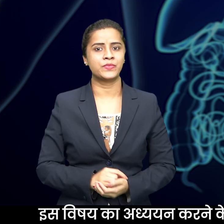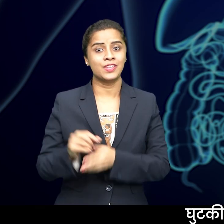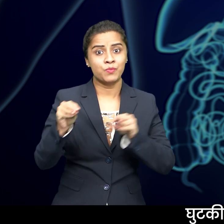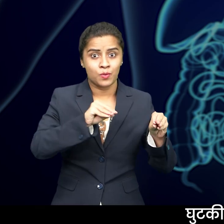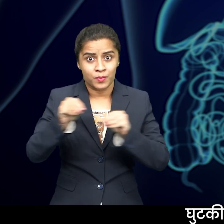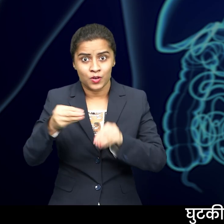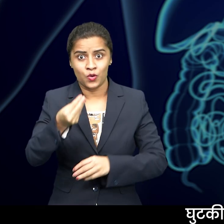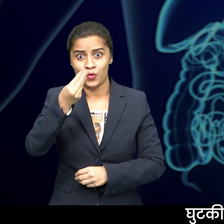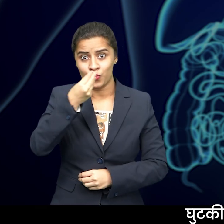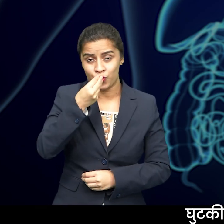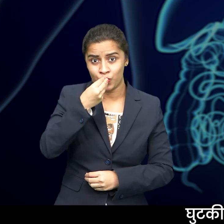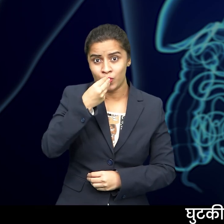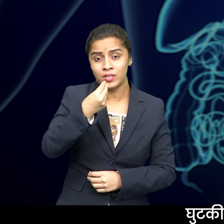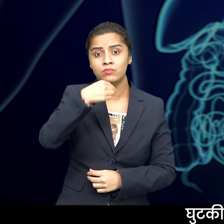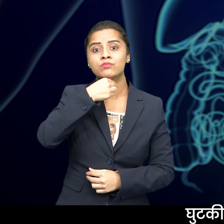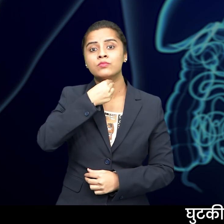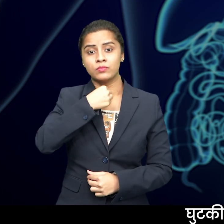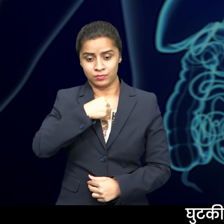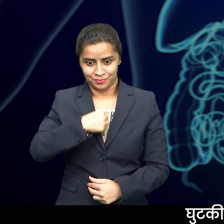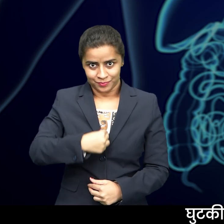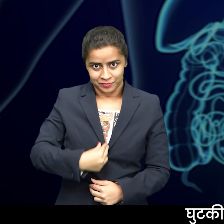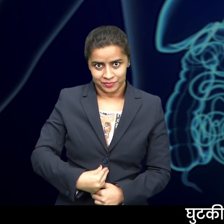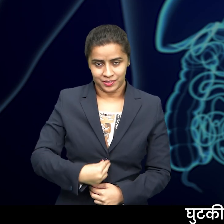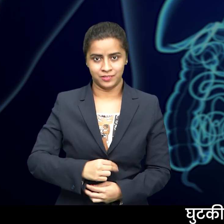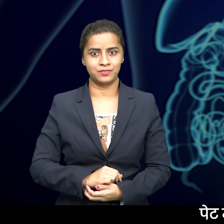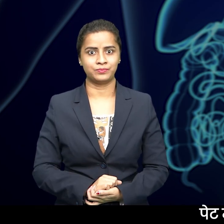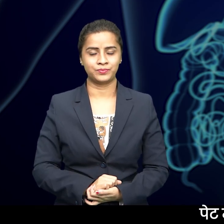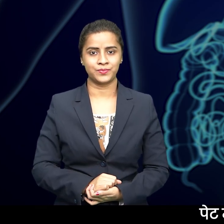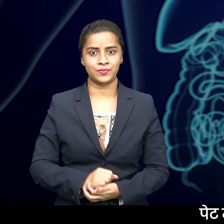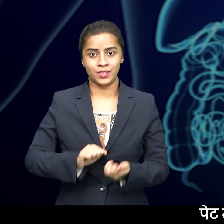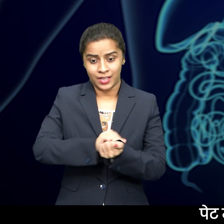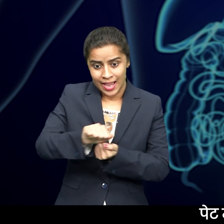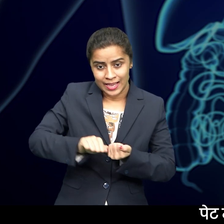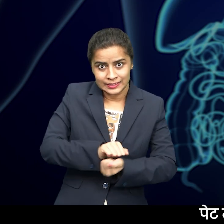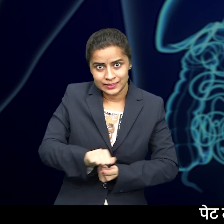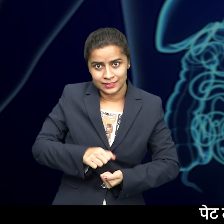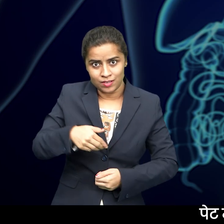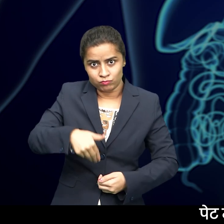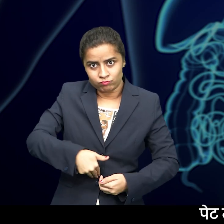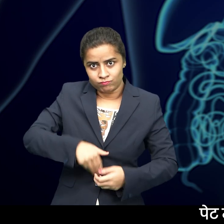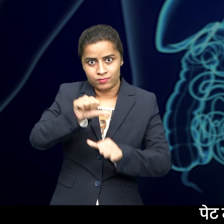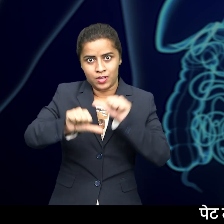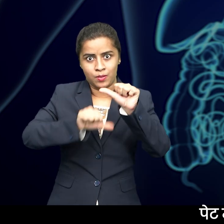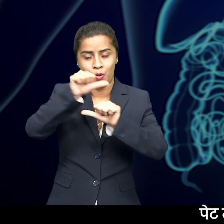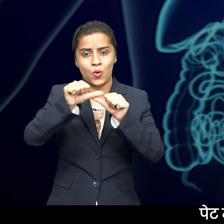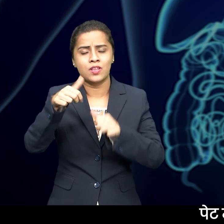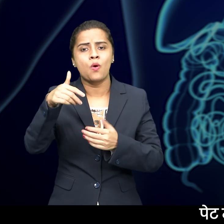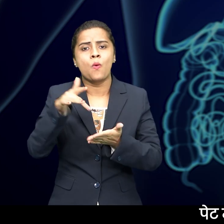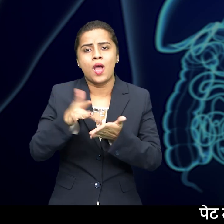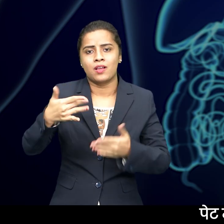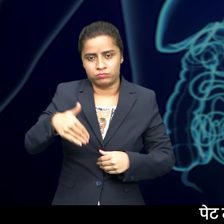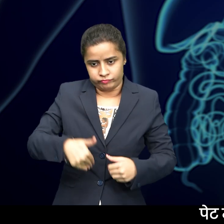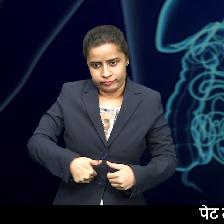जानेंगे। घुटकी से भोजन की गति। पेट में पाचन प्रक्रिया।